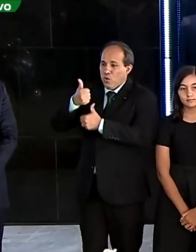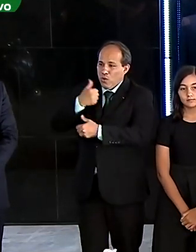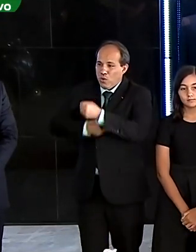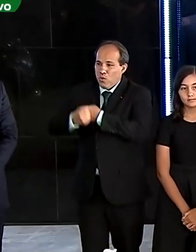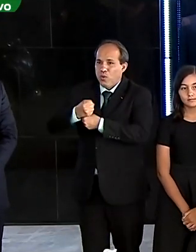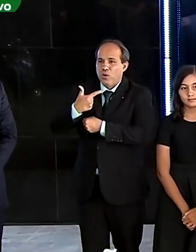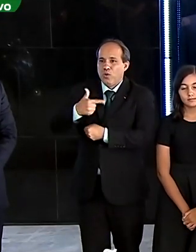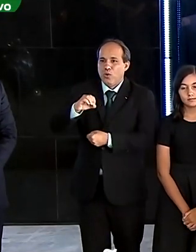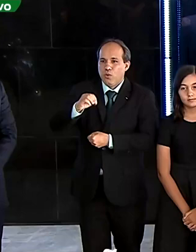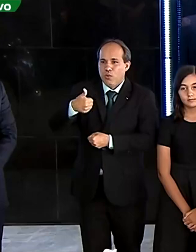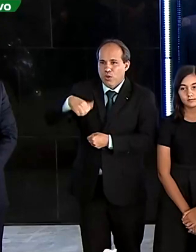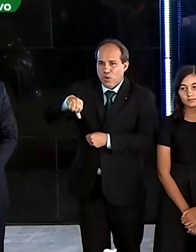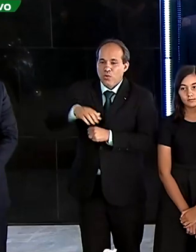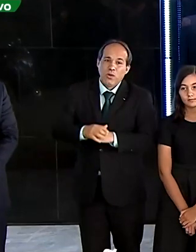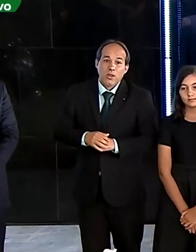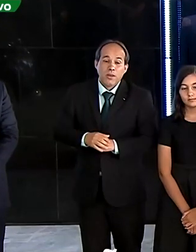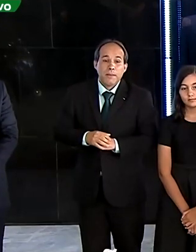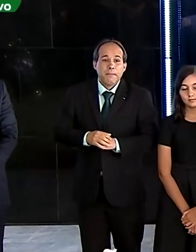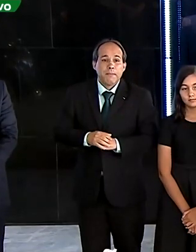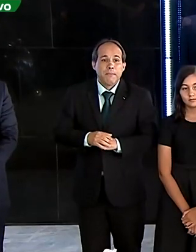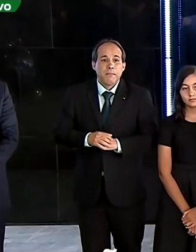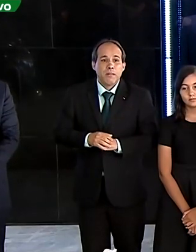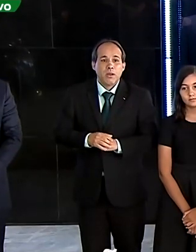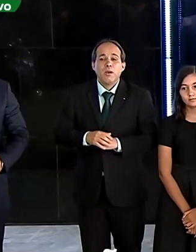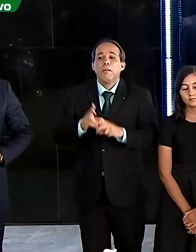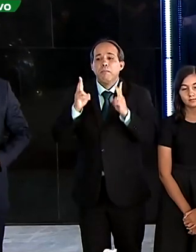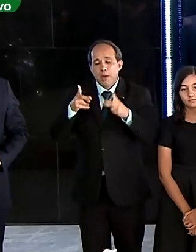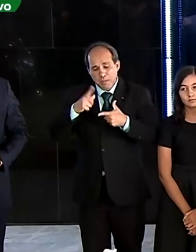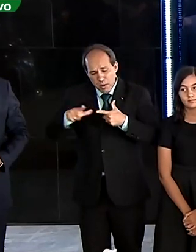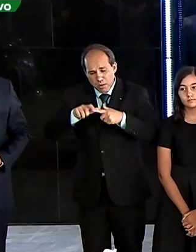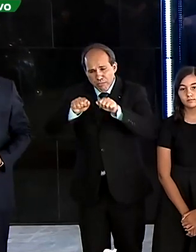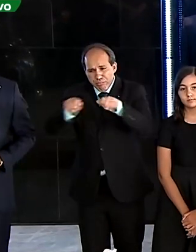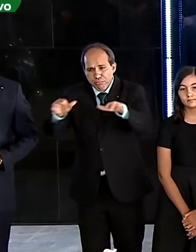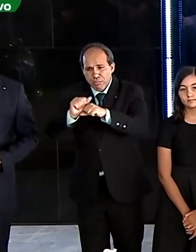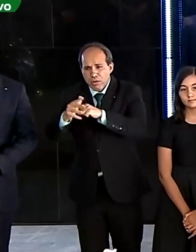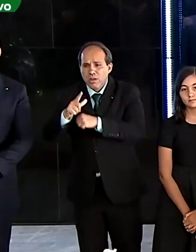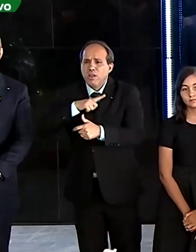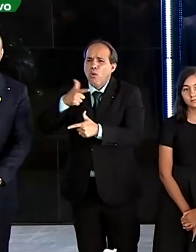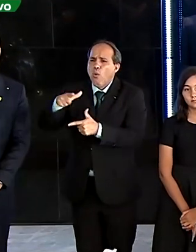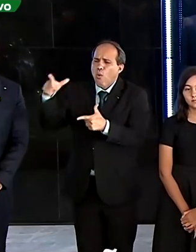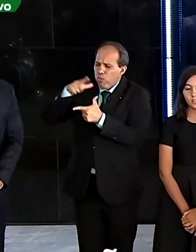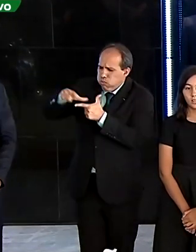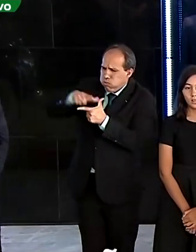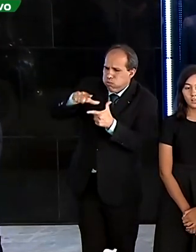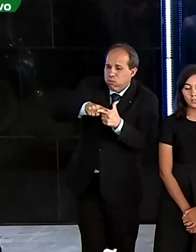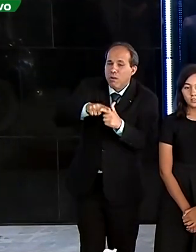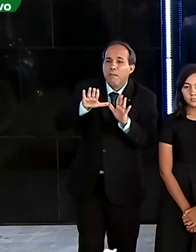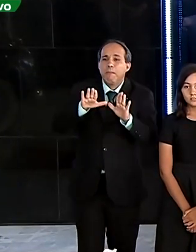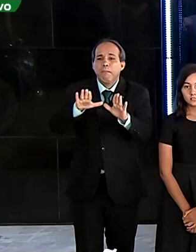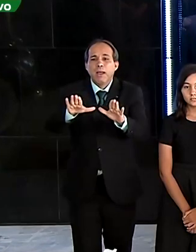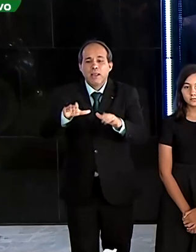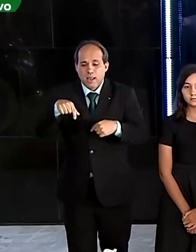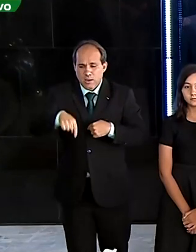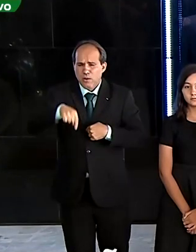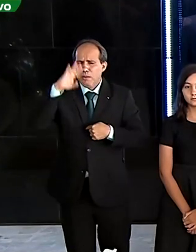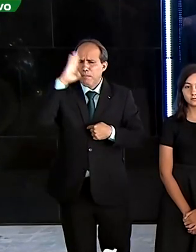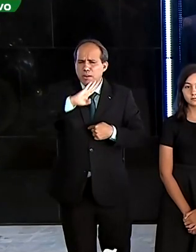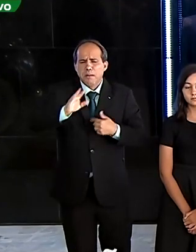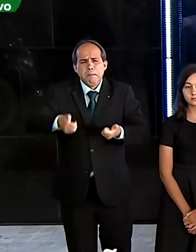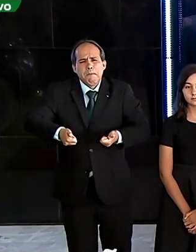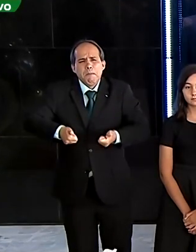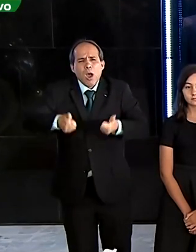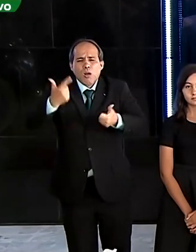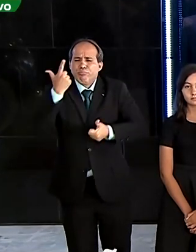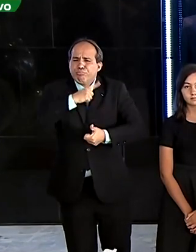passado, que apesar de uma pandemia e de outros problemas, o Brasil é um dos países que melhor